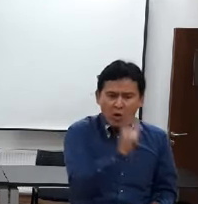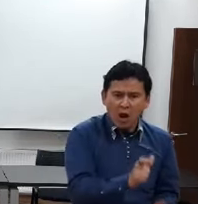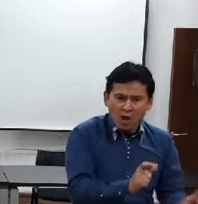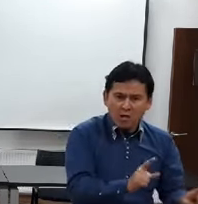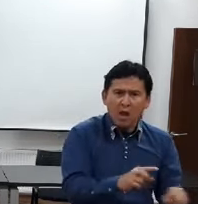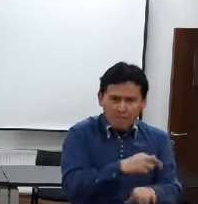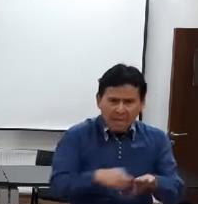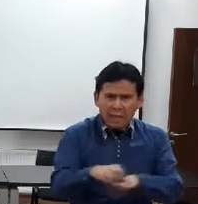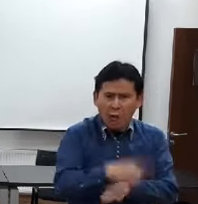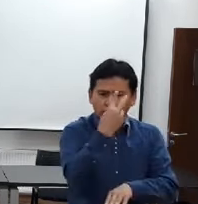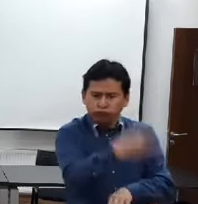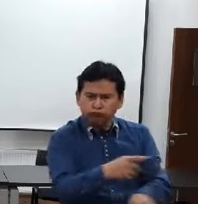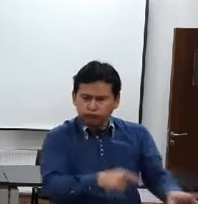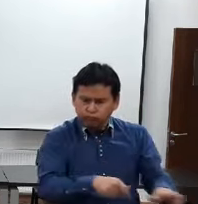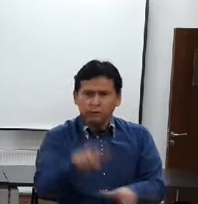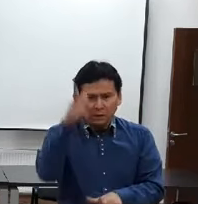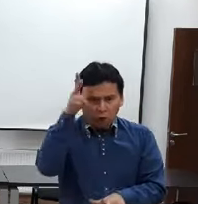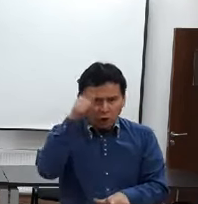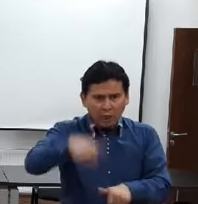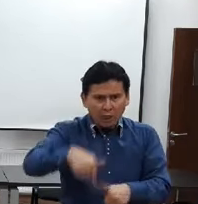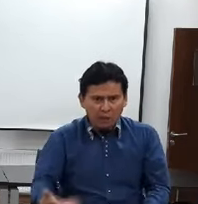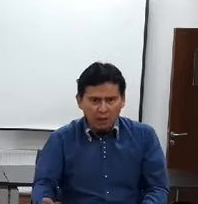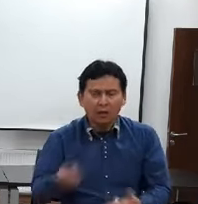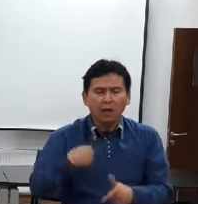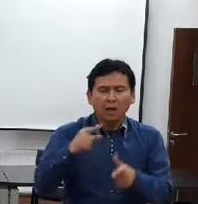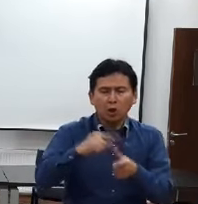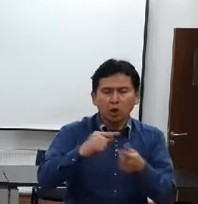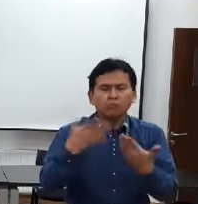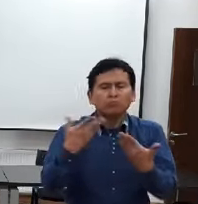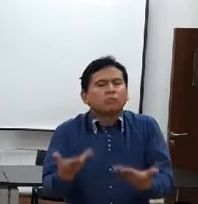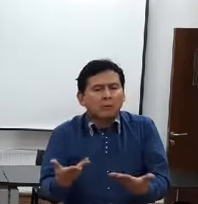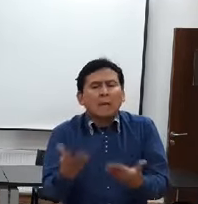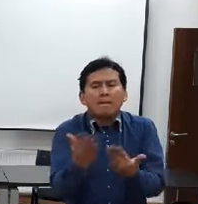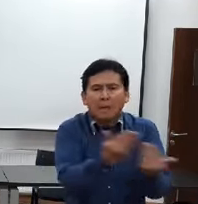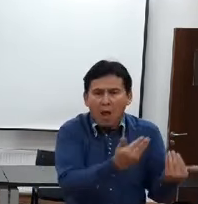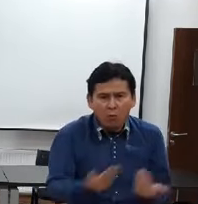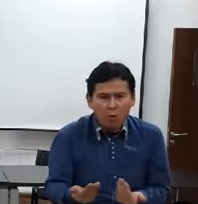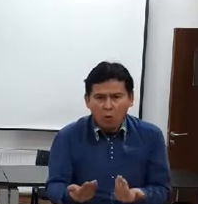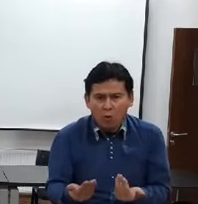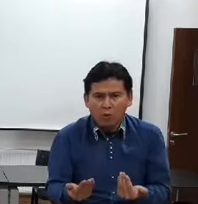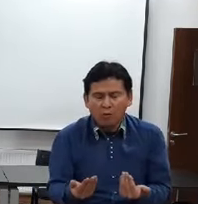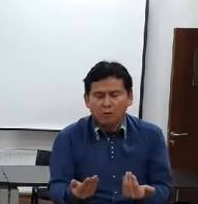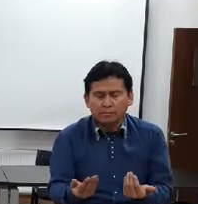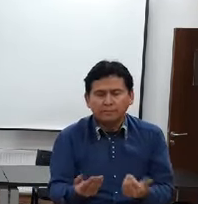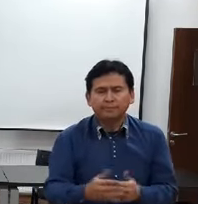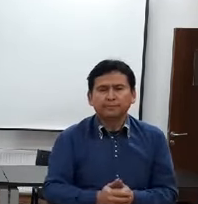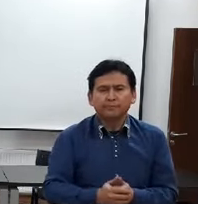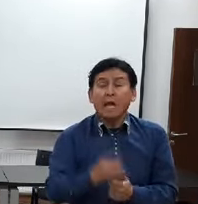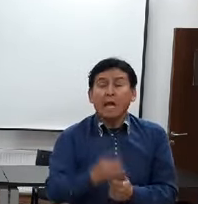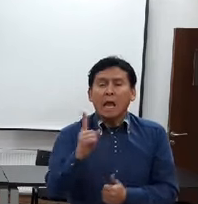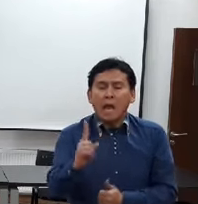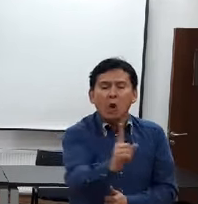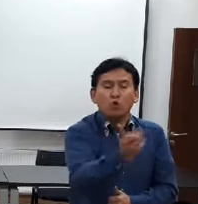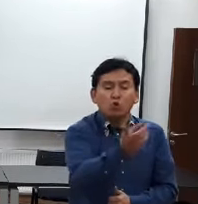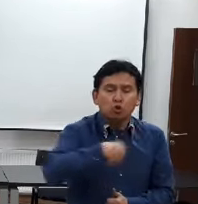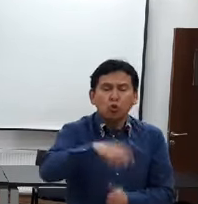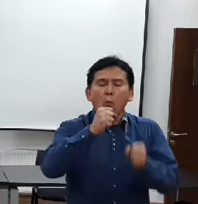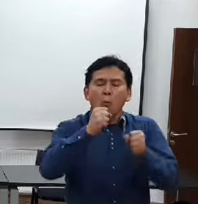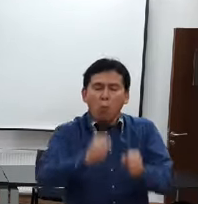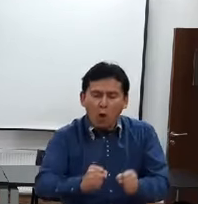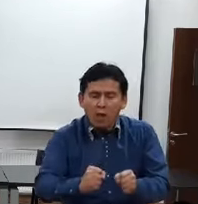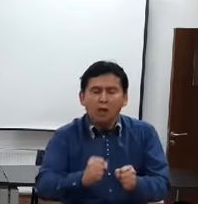patagona, es una chilena, es una aysenina. Por lo tanto, esperamos que cada uno de nosotros pueda